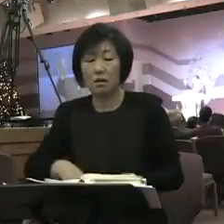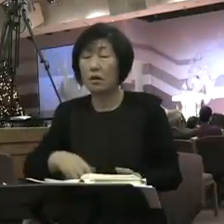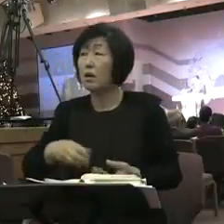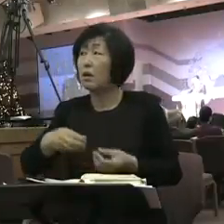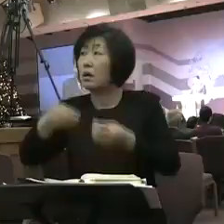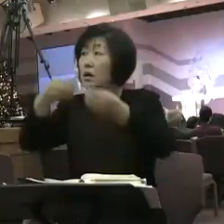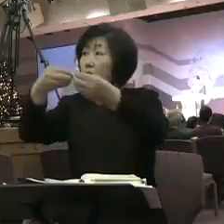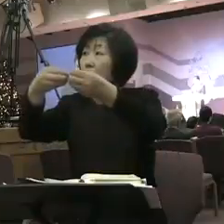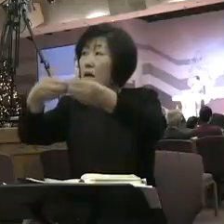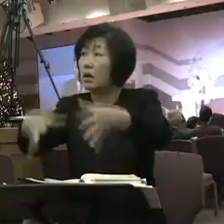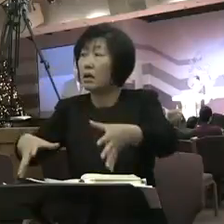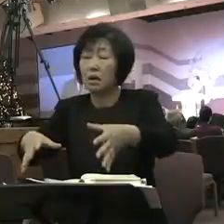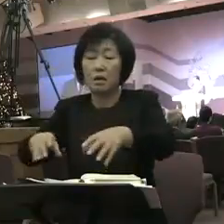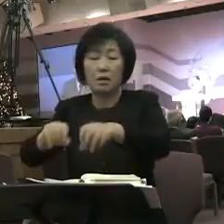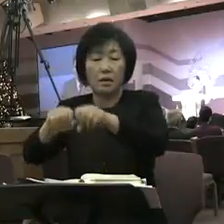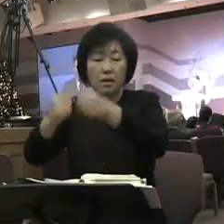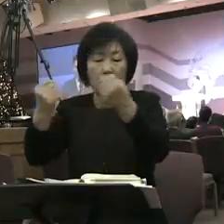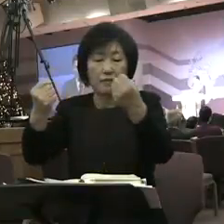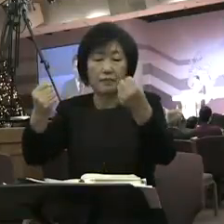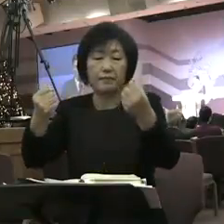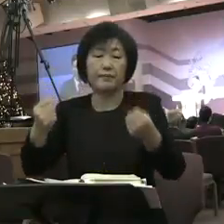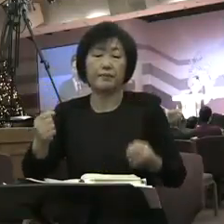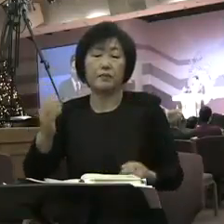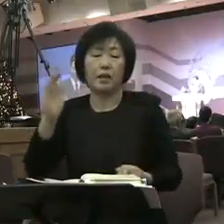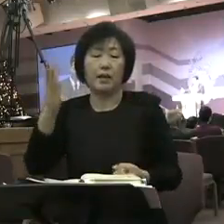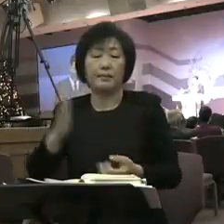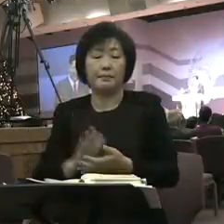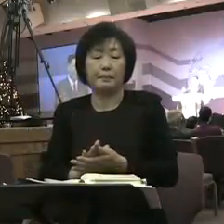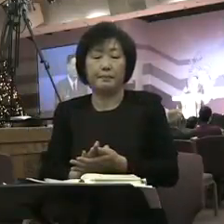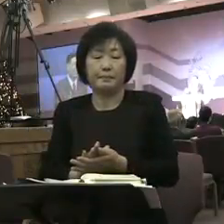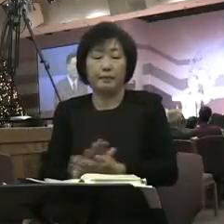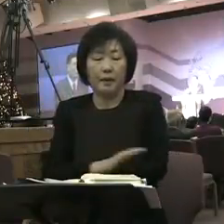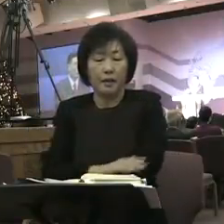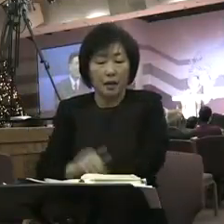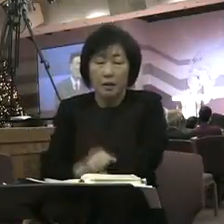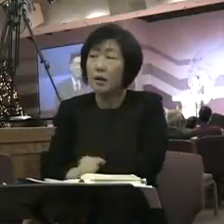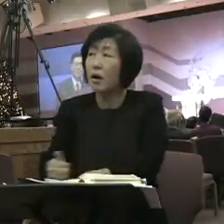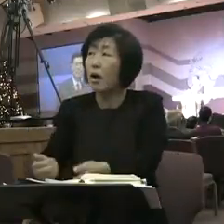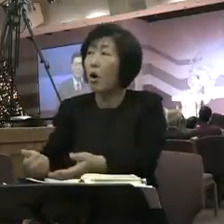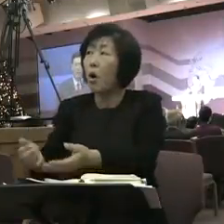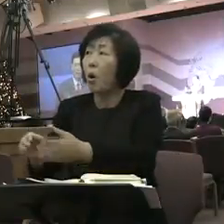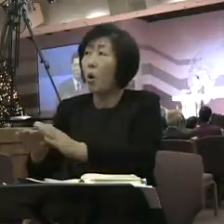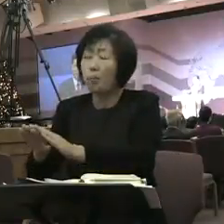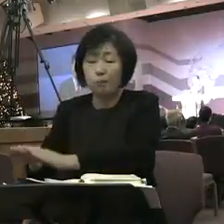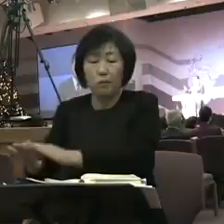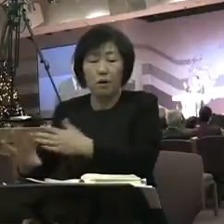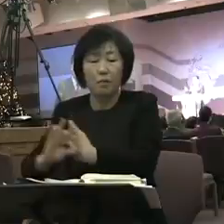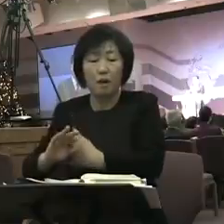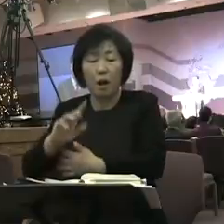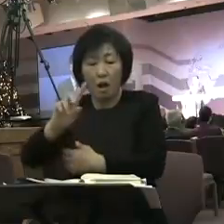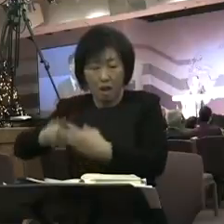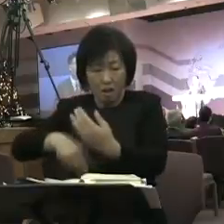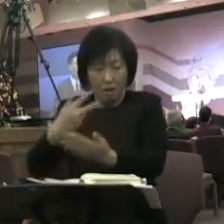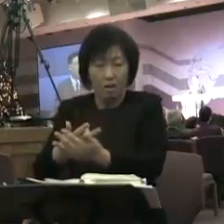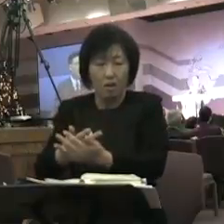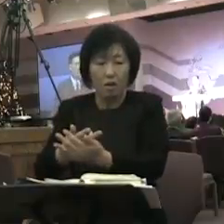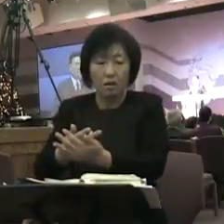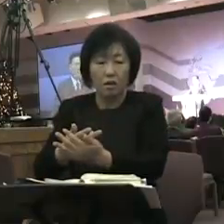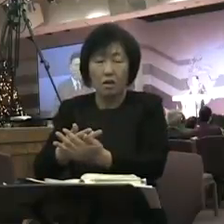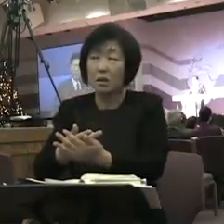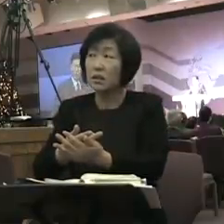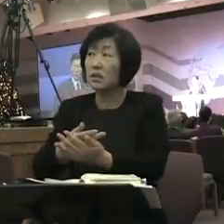드랍하면은 산산조각이 납니다. 그렇지요? 그리고 잘 우리가 이 보관을 하려고 해도 한번 넘어지면 금이